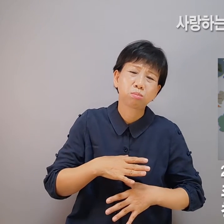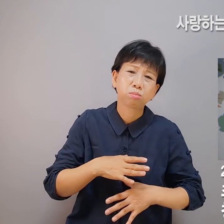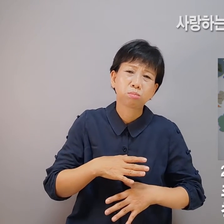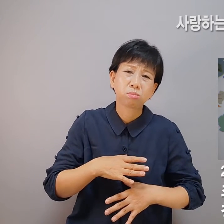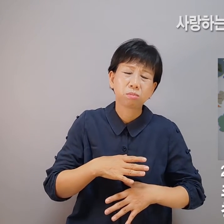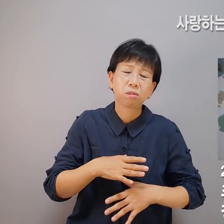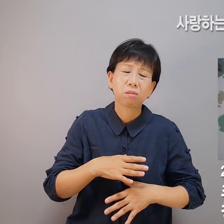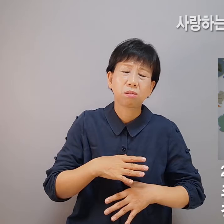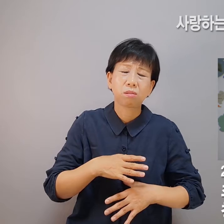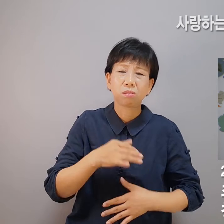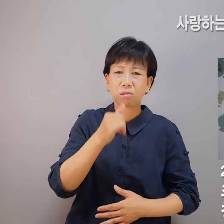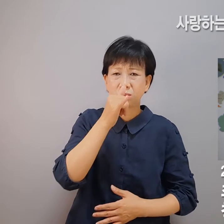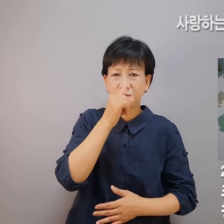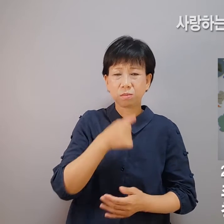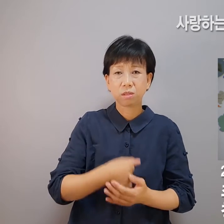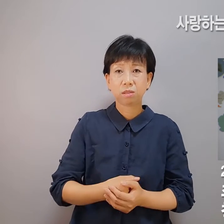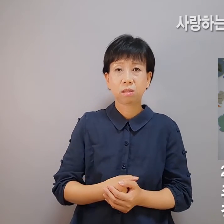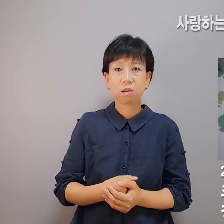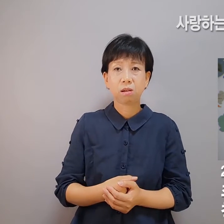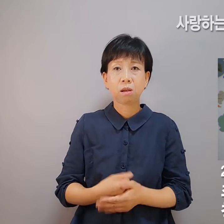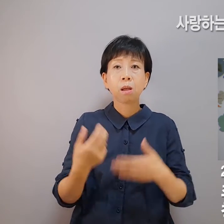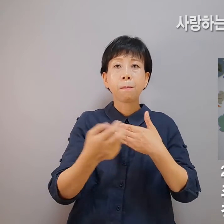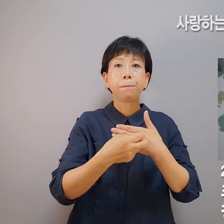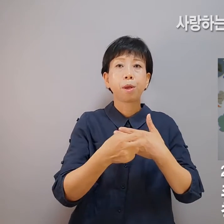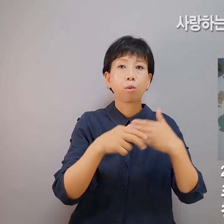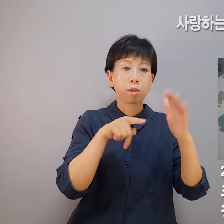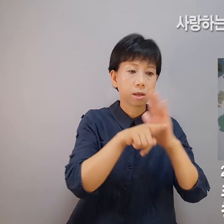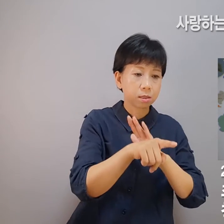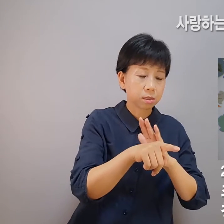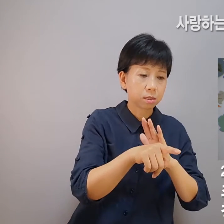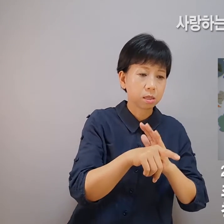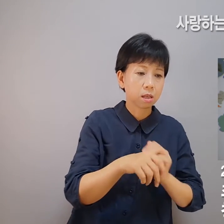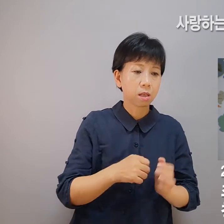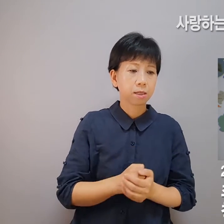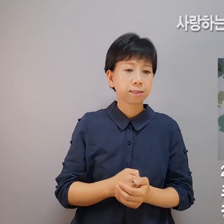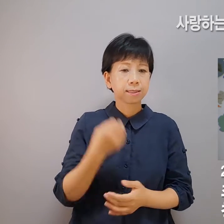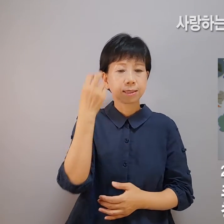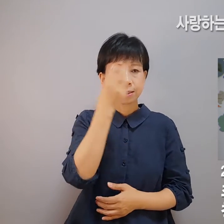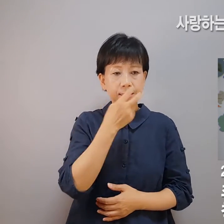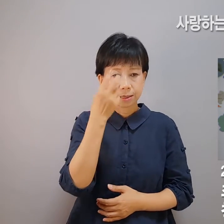병원에 가서 검사 한번 다시 해보시죠.